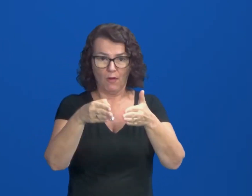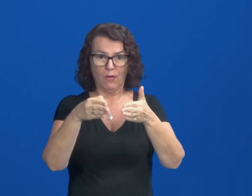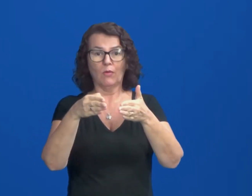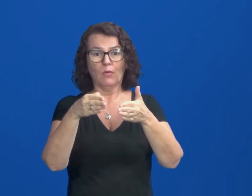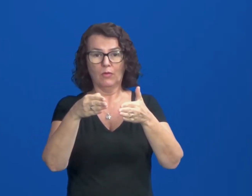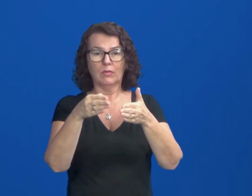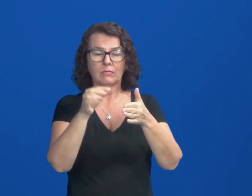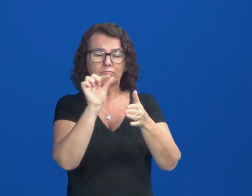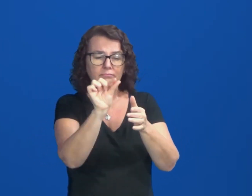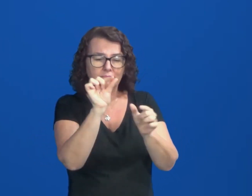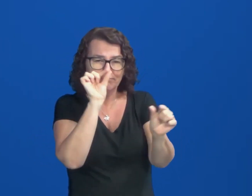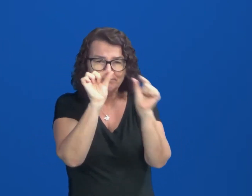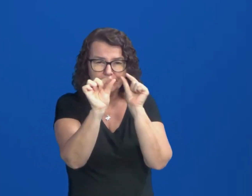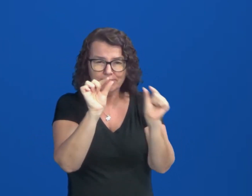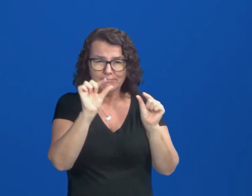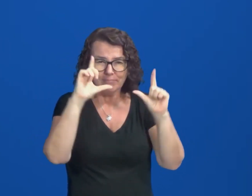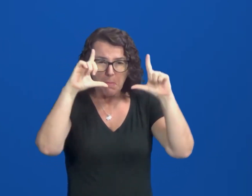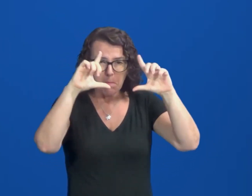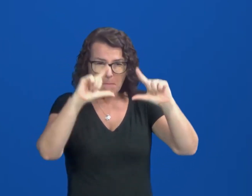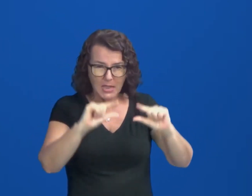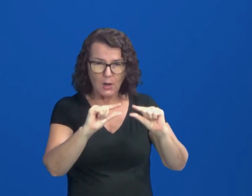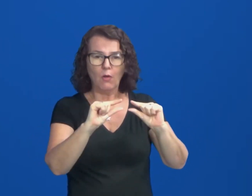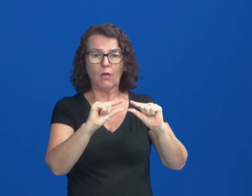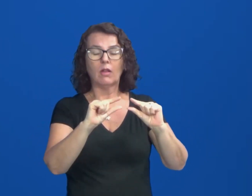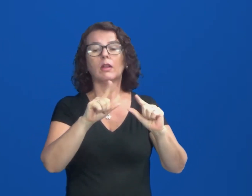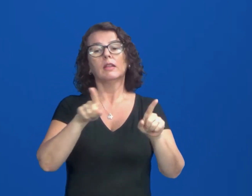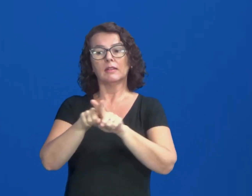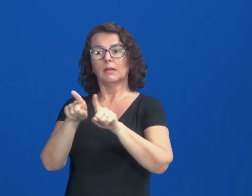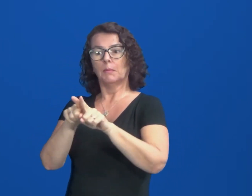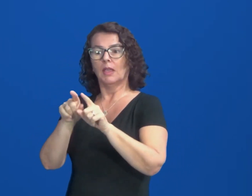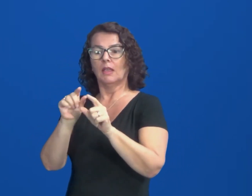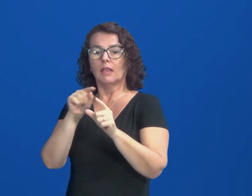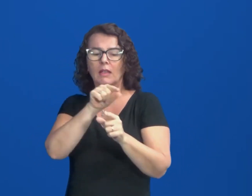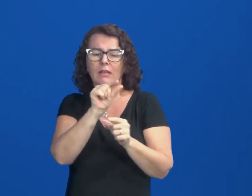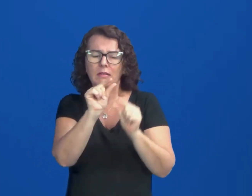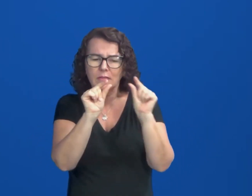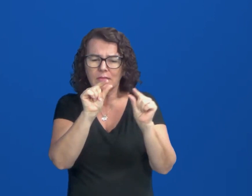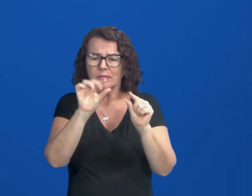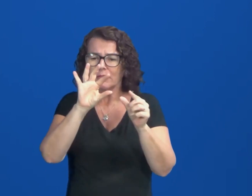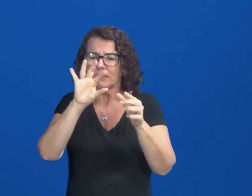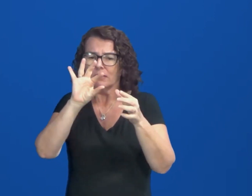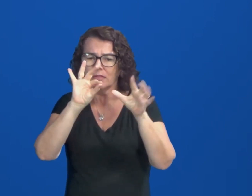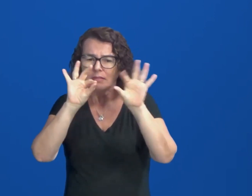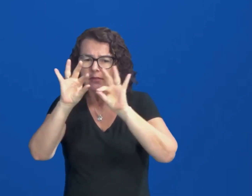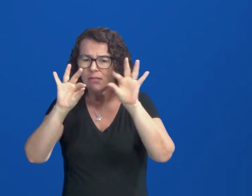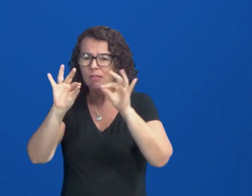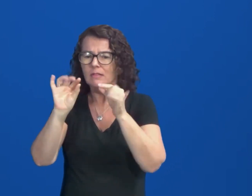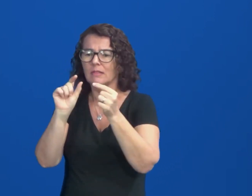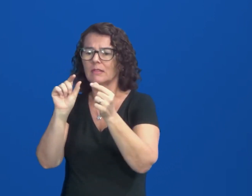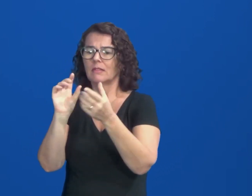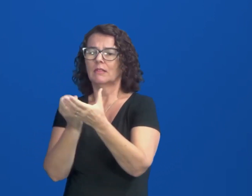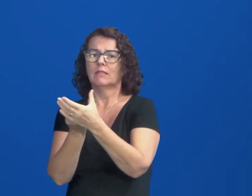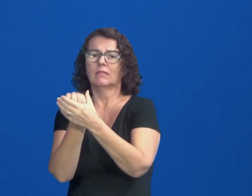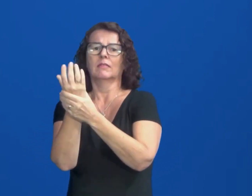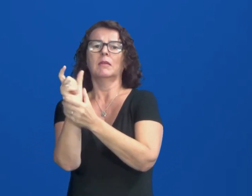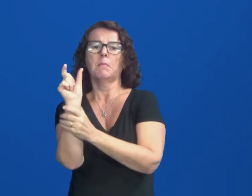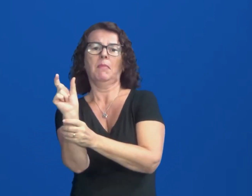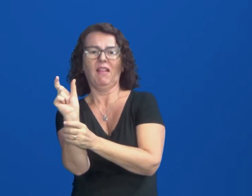com foco nas menores partes, ou seja, nos aspectos micro. E como essas menores partes formam uma